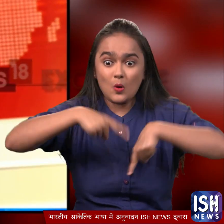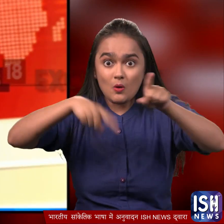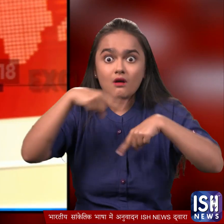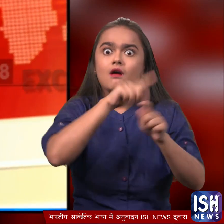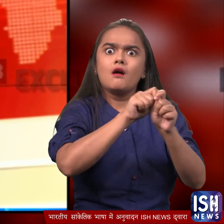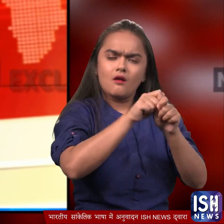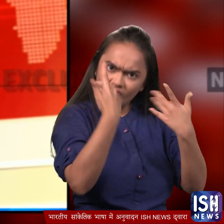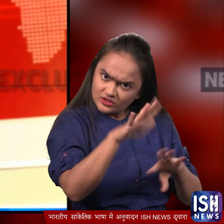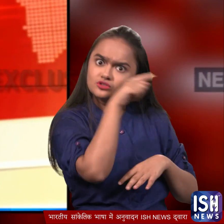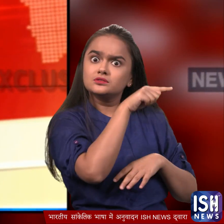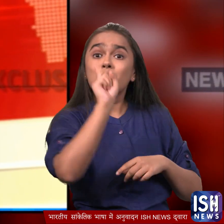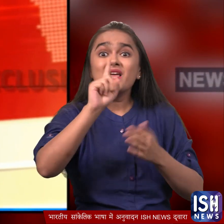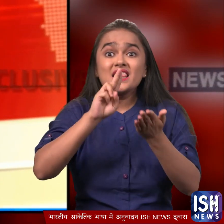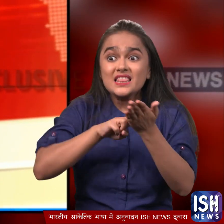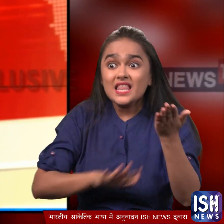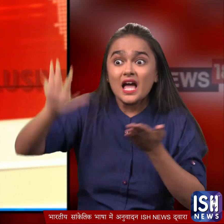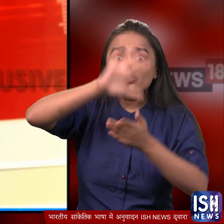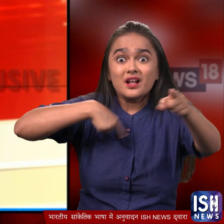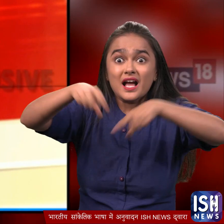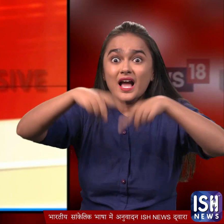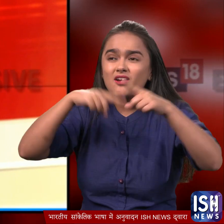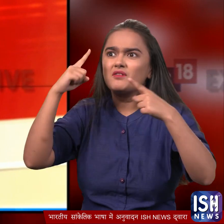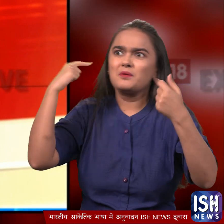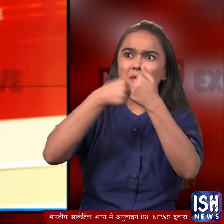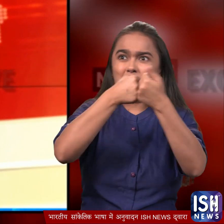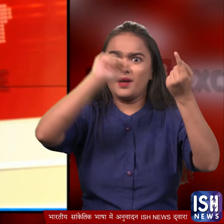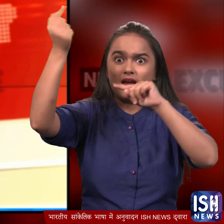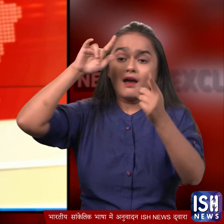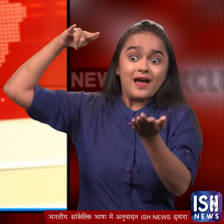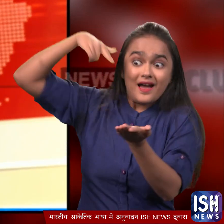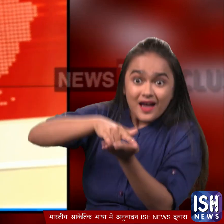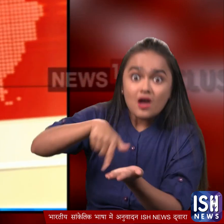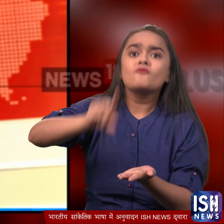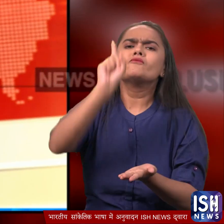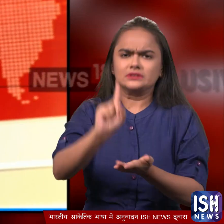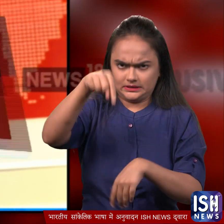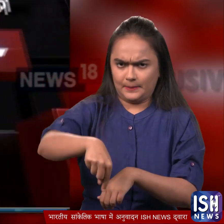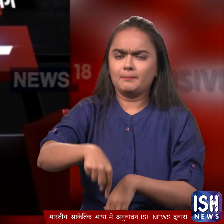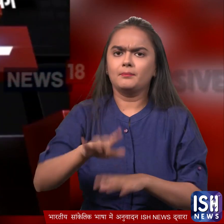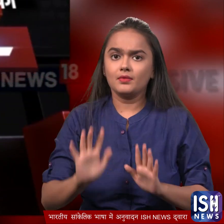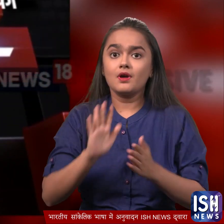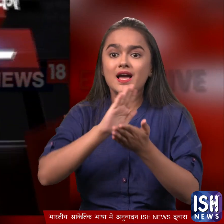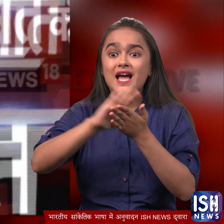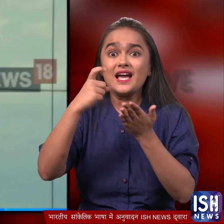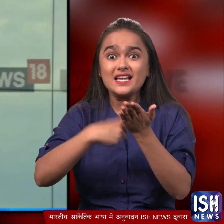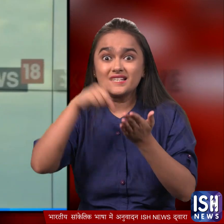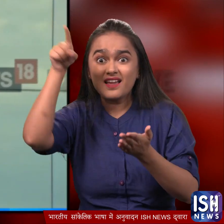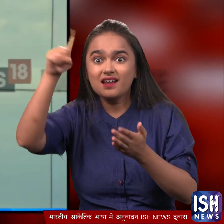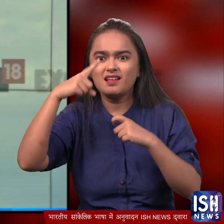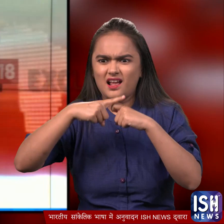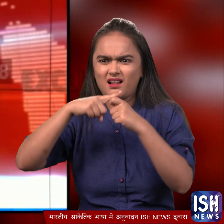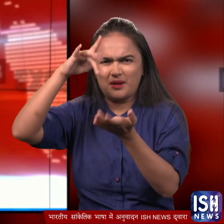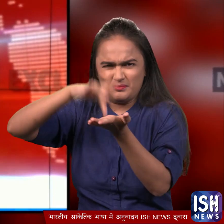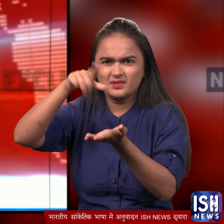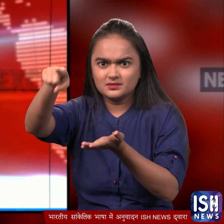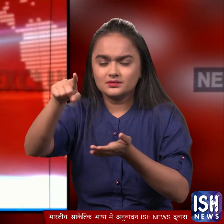भी ऐसा ही एक रनवे बनाया गया। लेकिन नेशनल हाईवे पर लड़ाकू और माल ढोने वाले विमानों की लैंडिंग पहली बार हुई। हरियाणा के